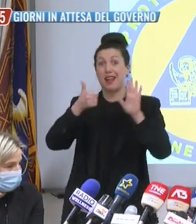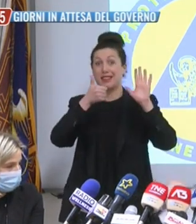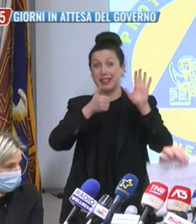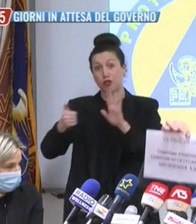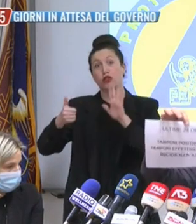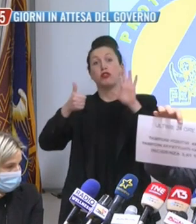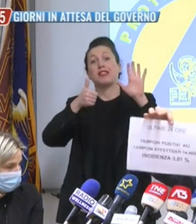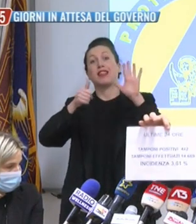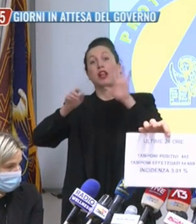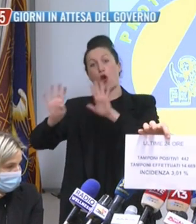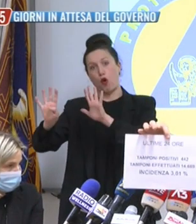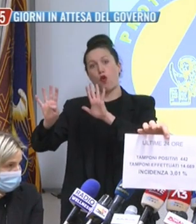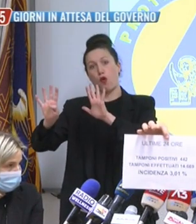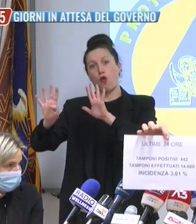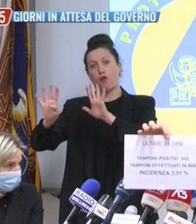14.669